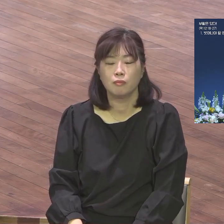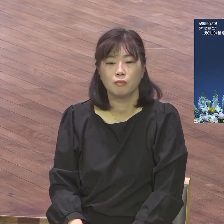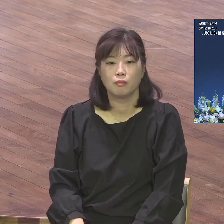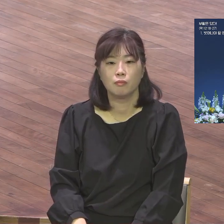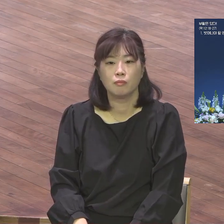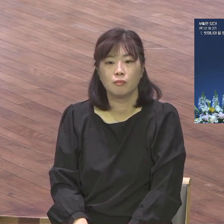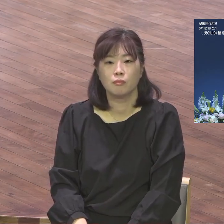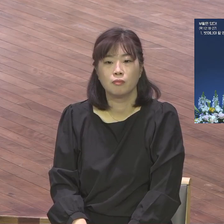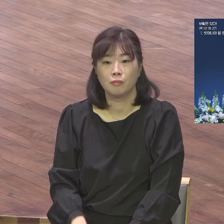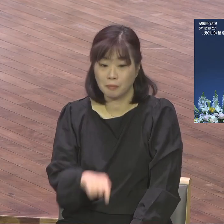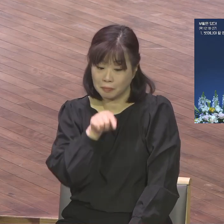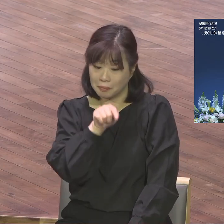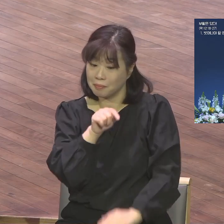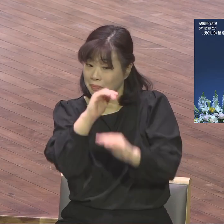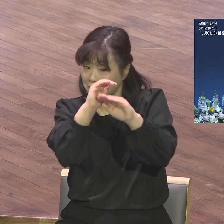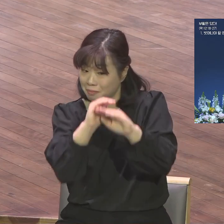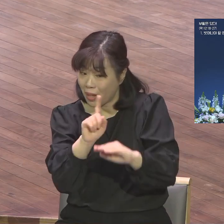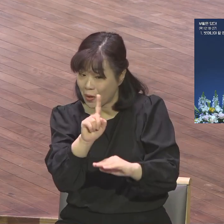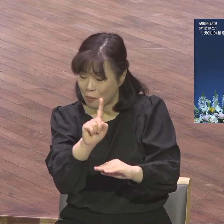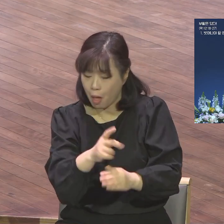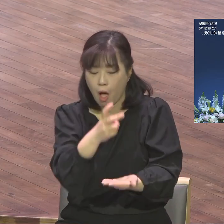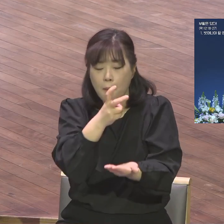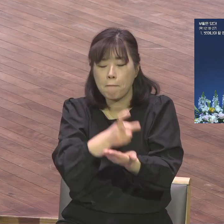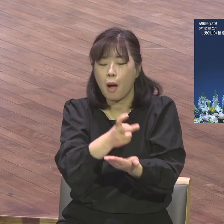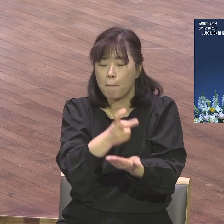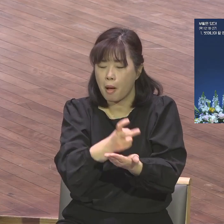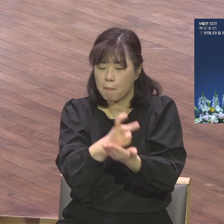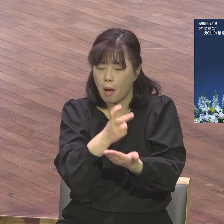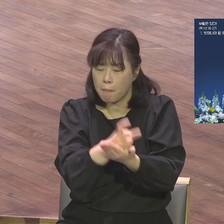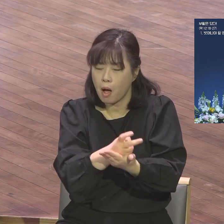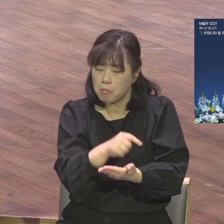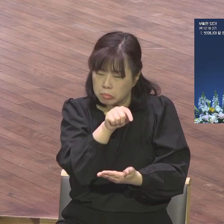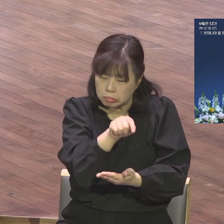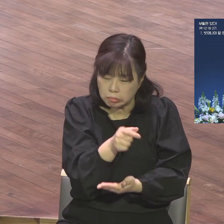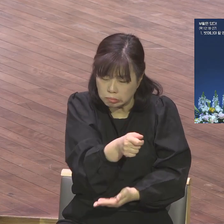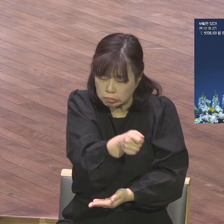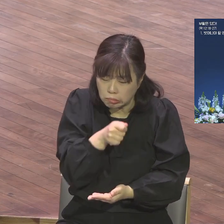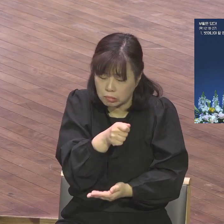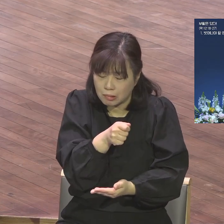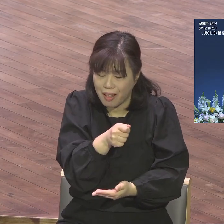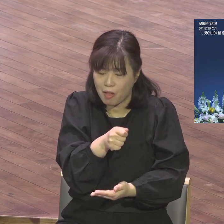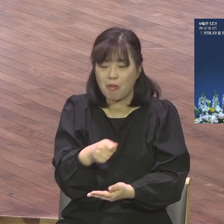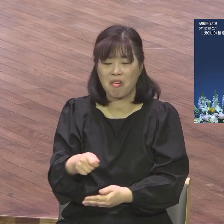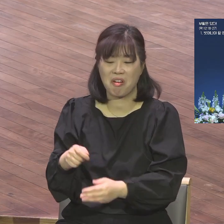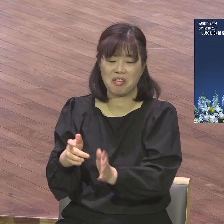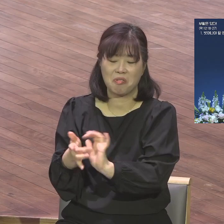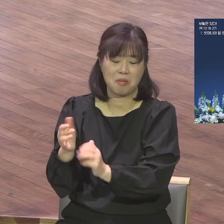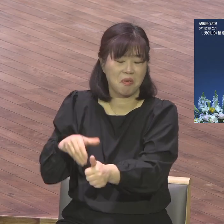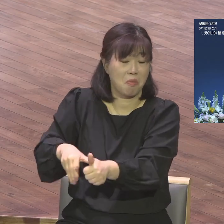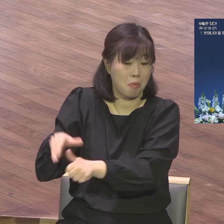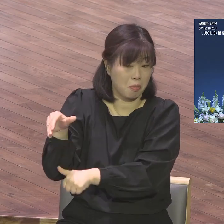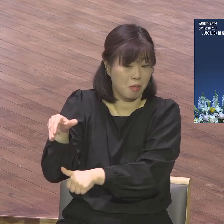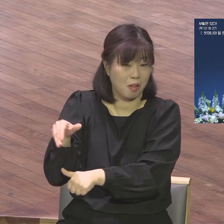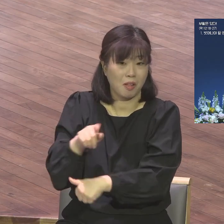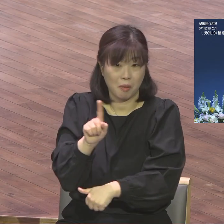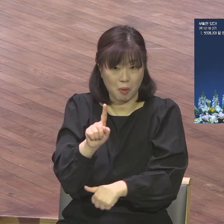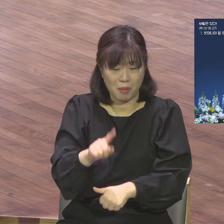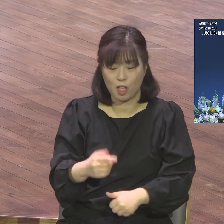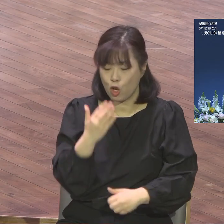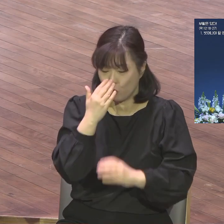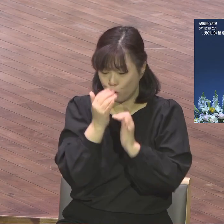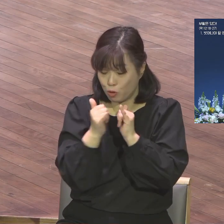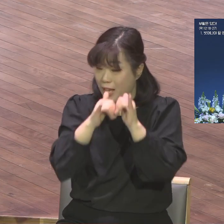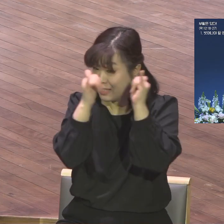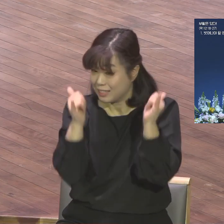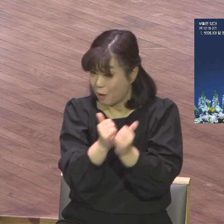의무 규정을 회개한 방법으로 그렇게 예수님을 공격했어요. 이 율법을 보면요, 유대 사회에서는 형이